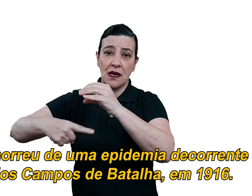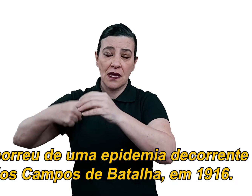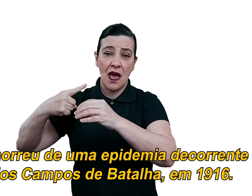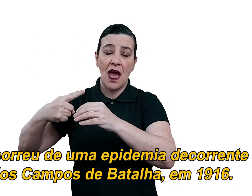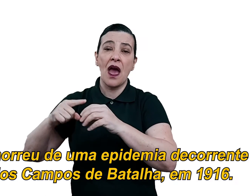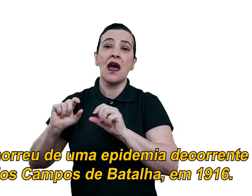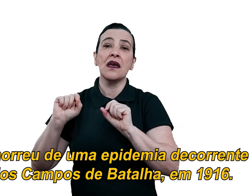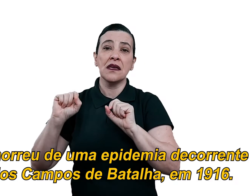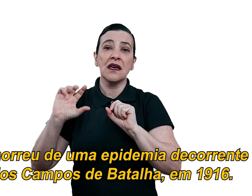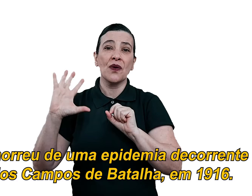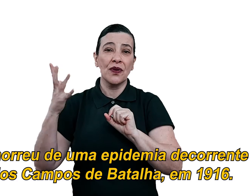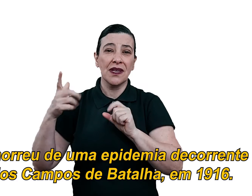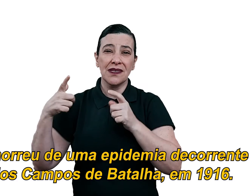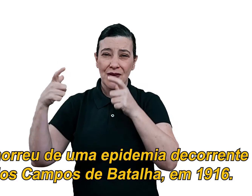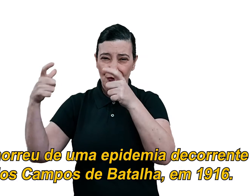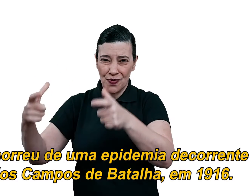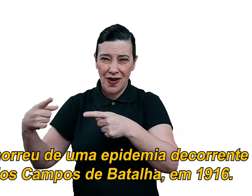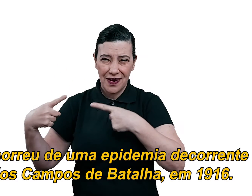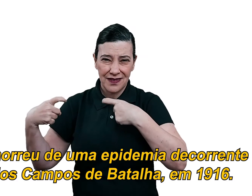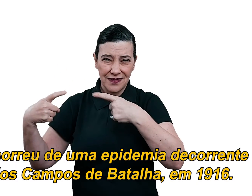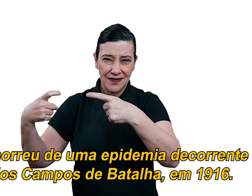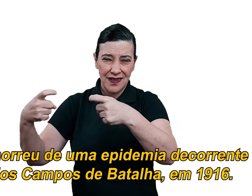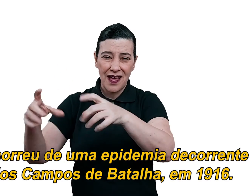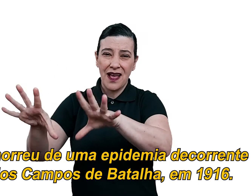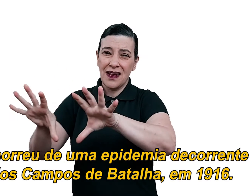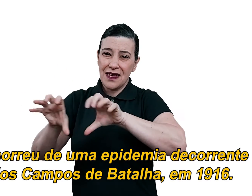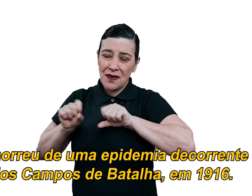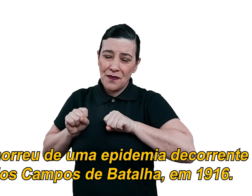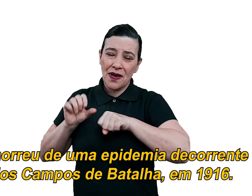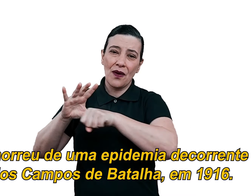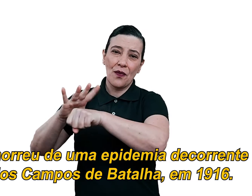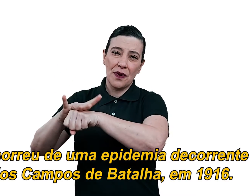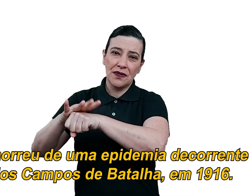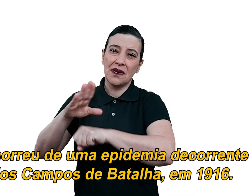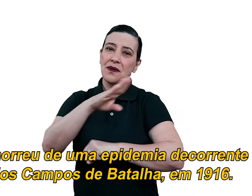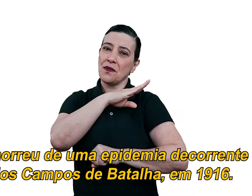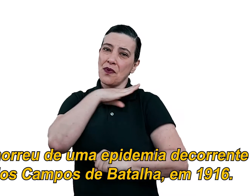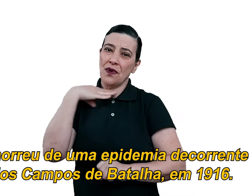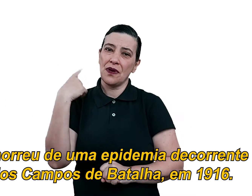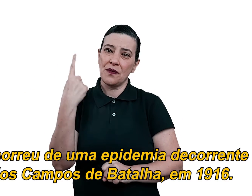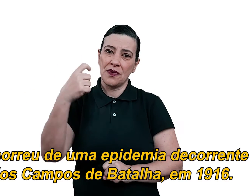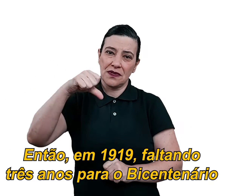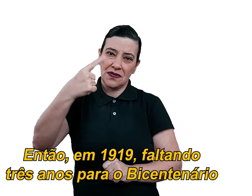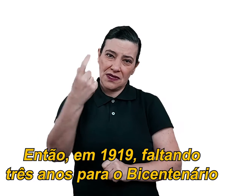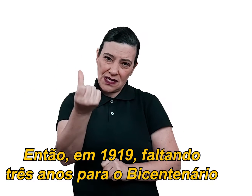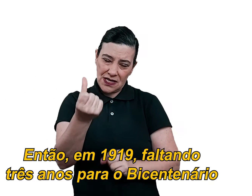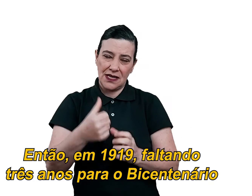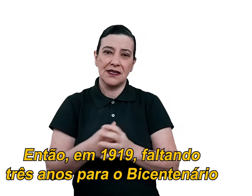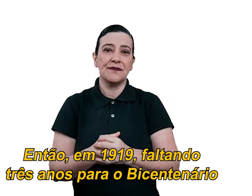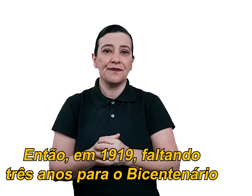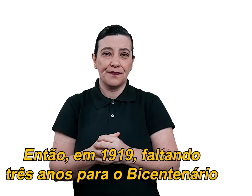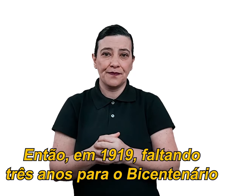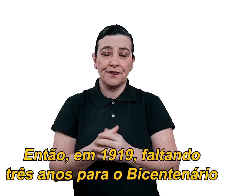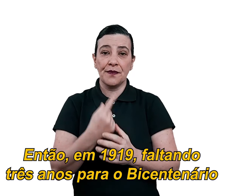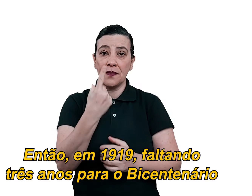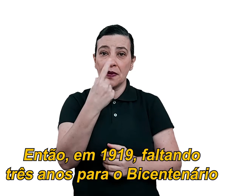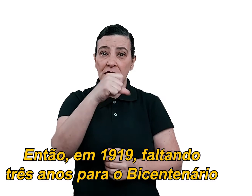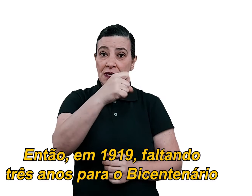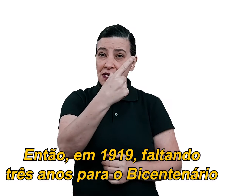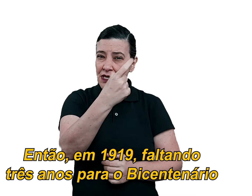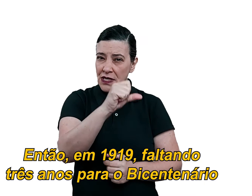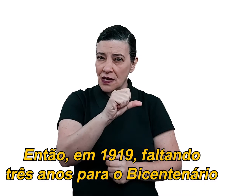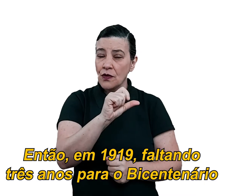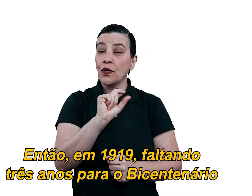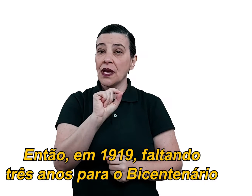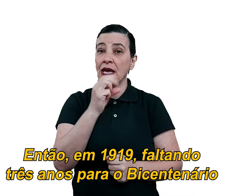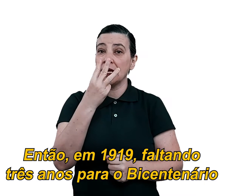Europa e morreu de uma epidemia, não é, decorrente dos campos de batalha em 1916. Então, em